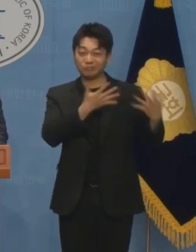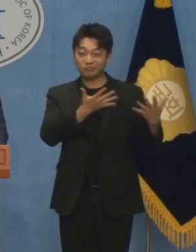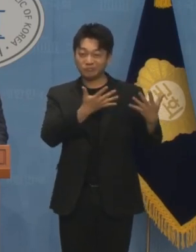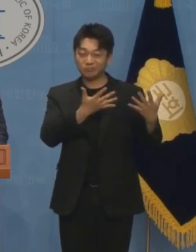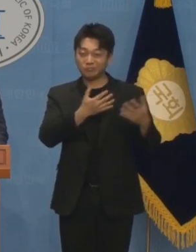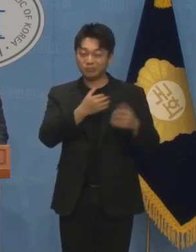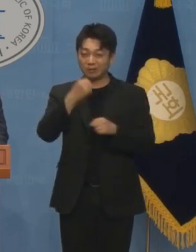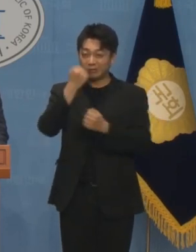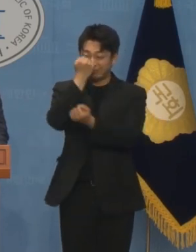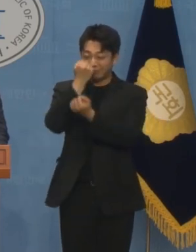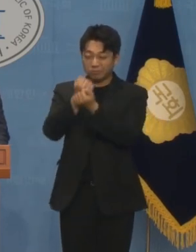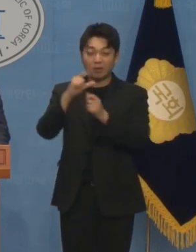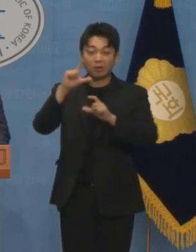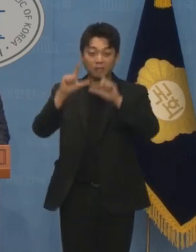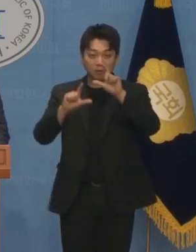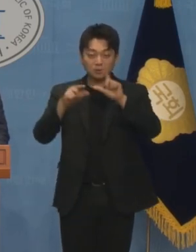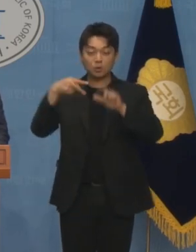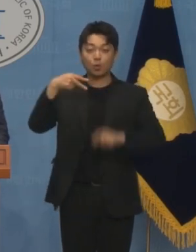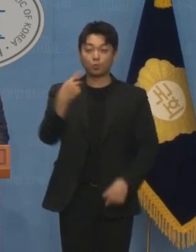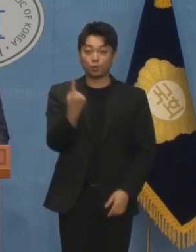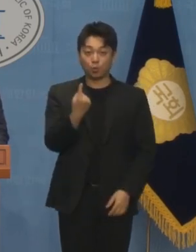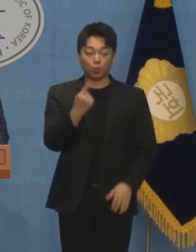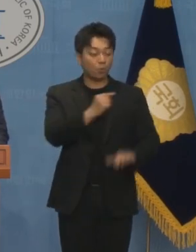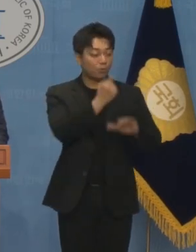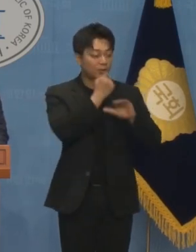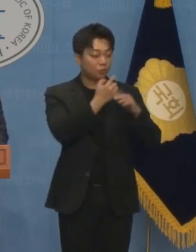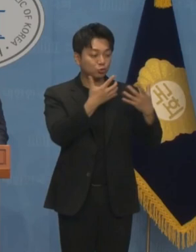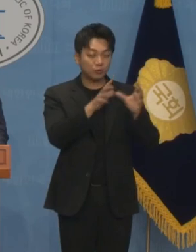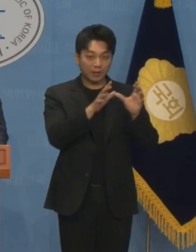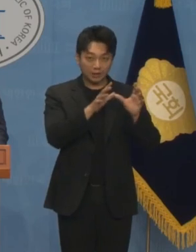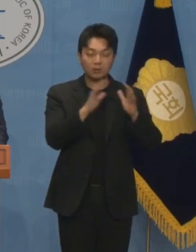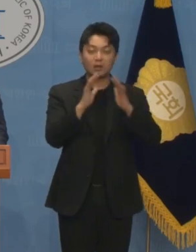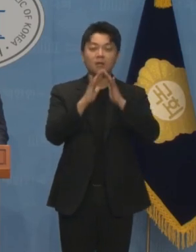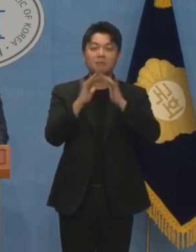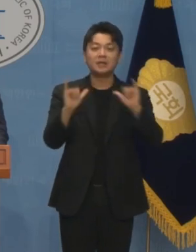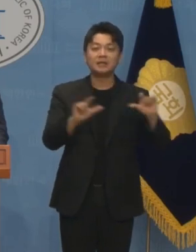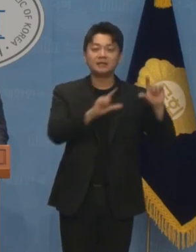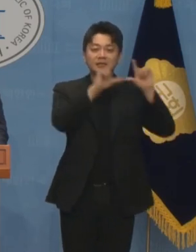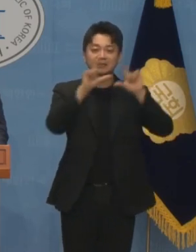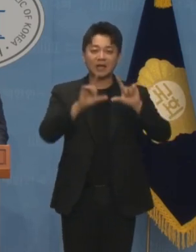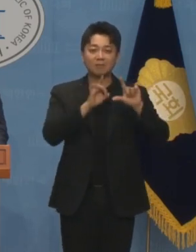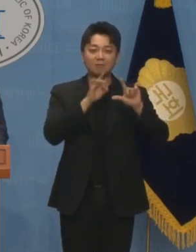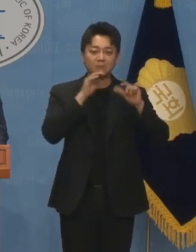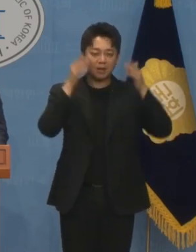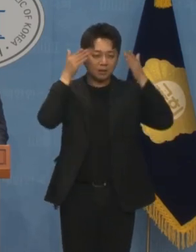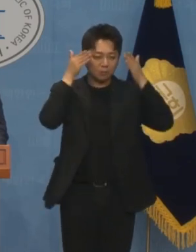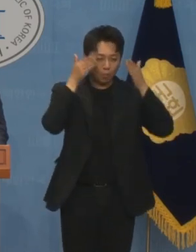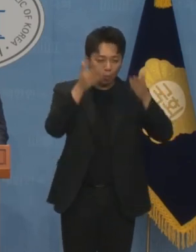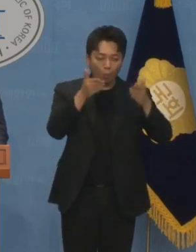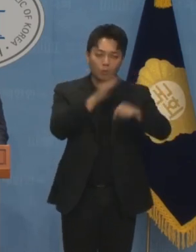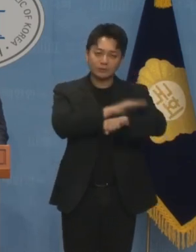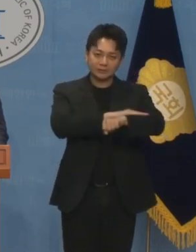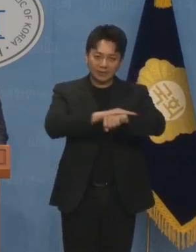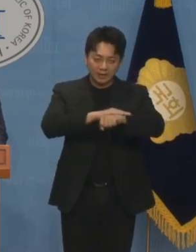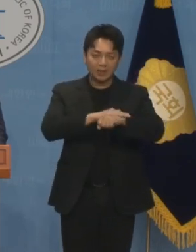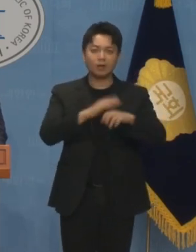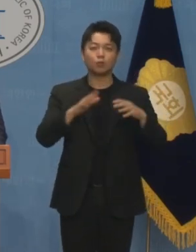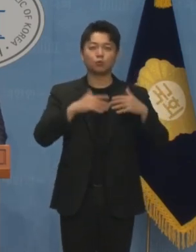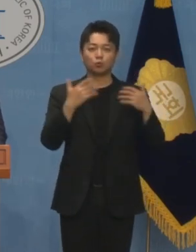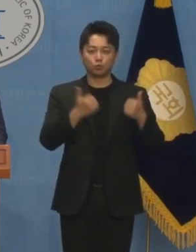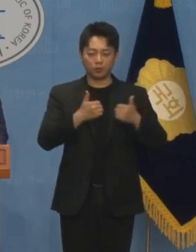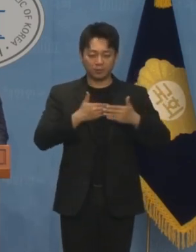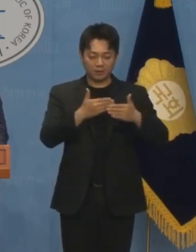여당으로 일관하더라도 더불어민주당은 민생이 전부인 유능한 민생 정당이 되기 위해